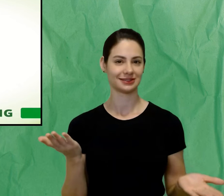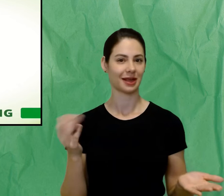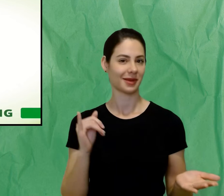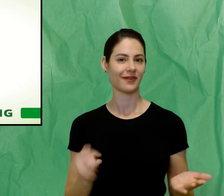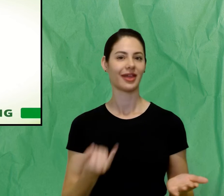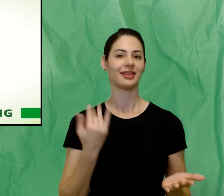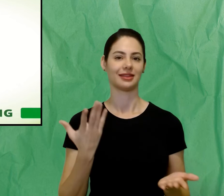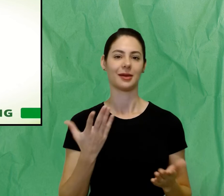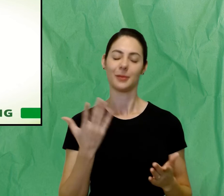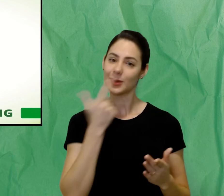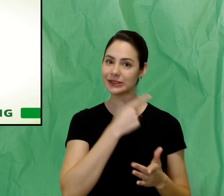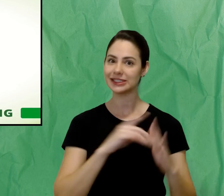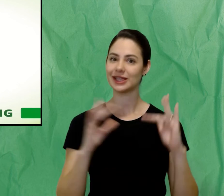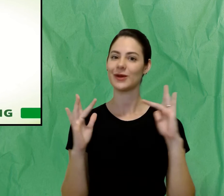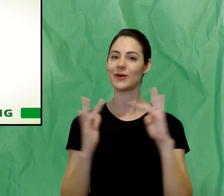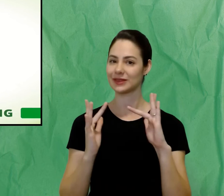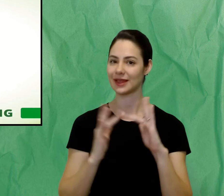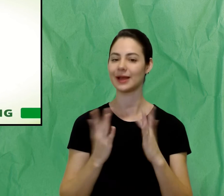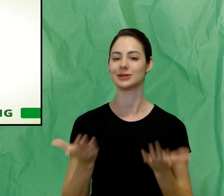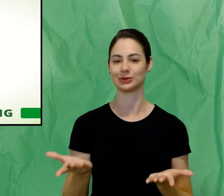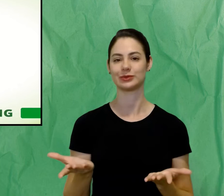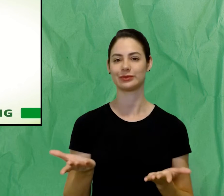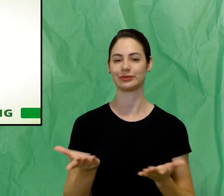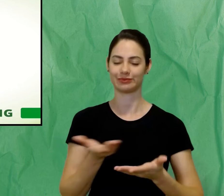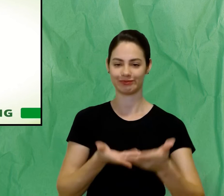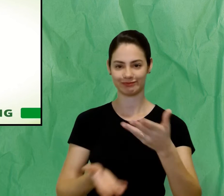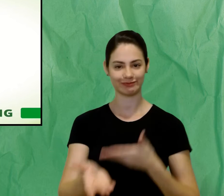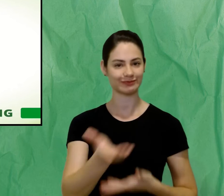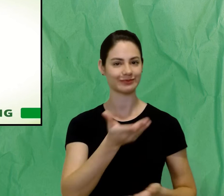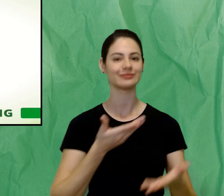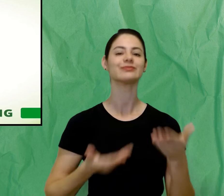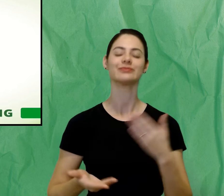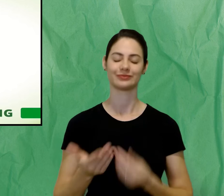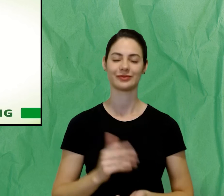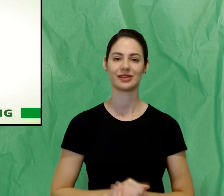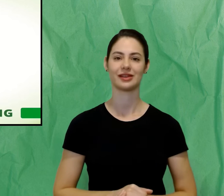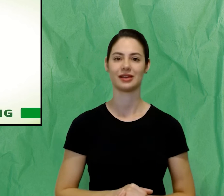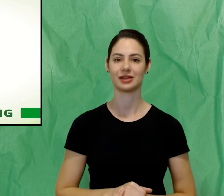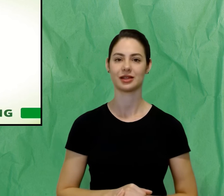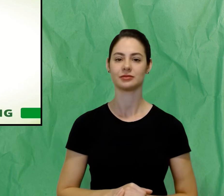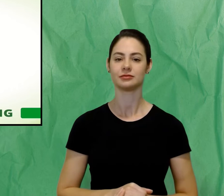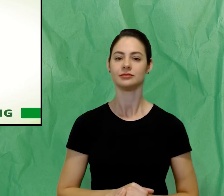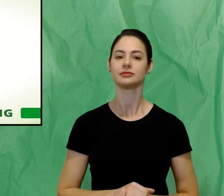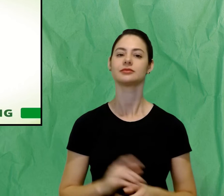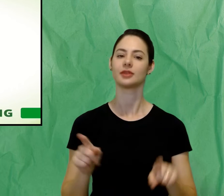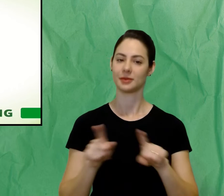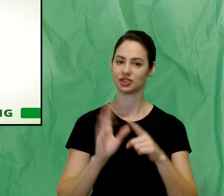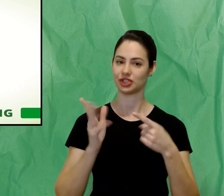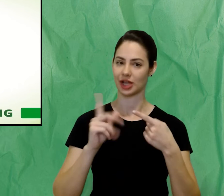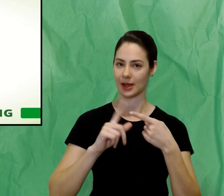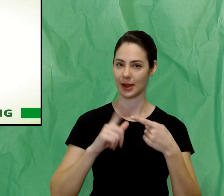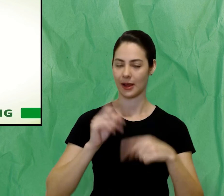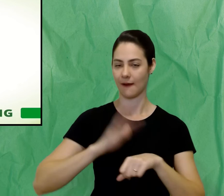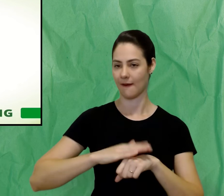vocês possam aí manter um contato colaborativo. Então falamos de